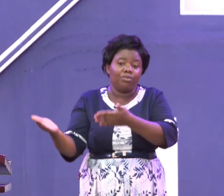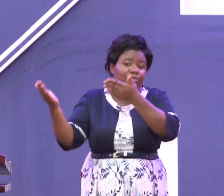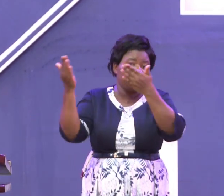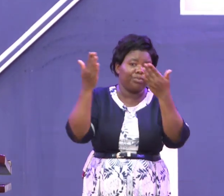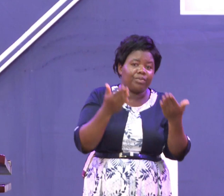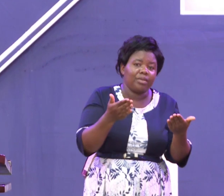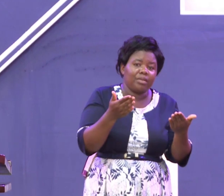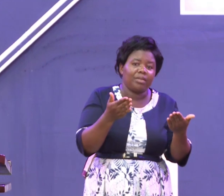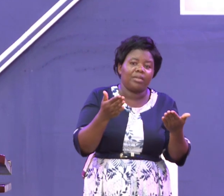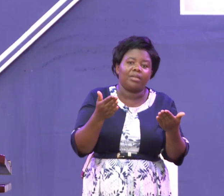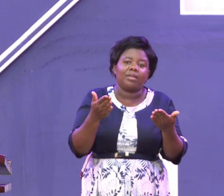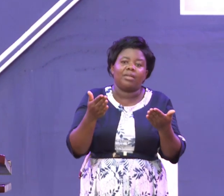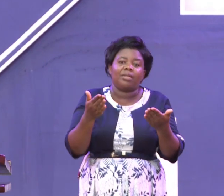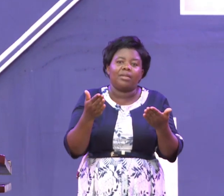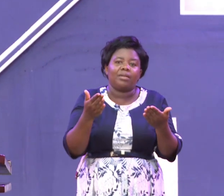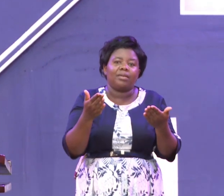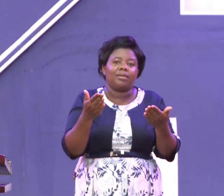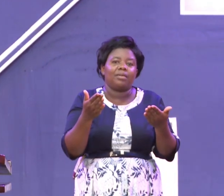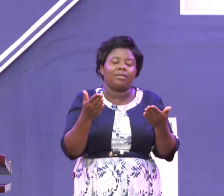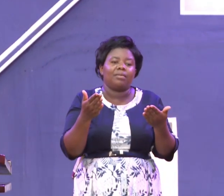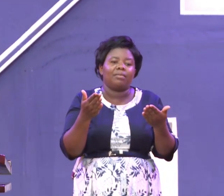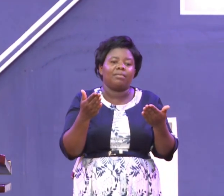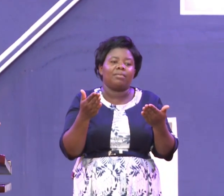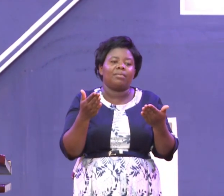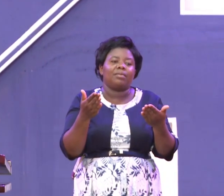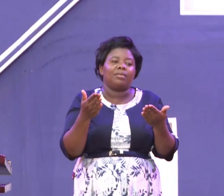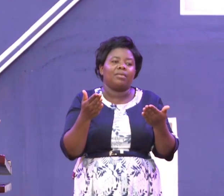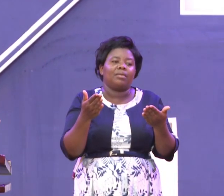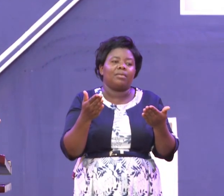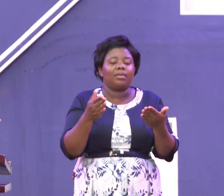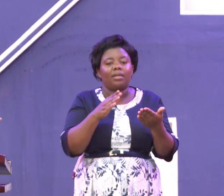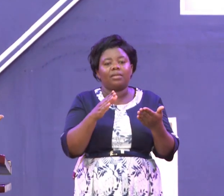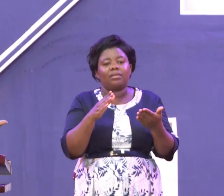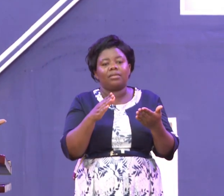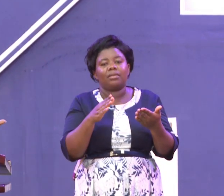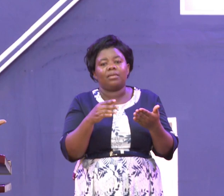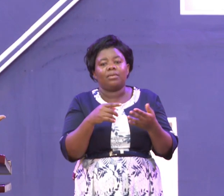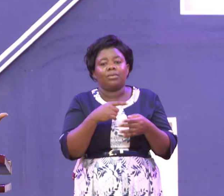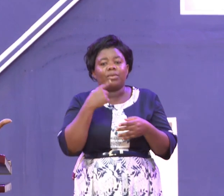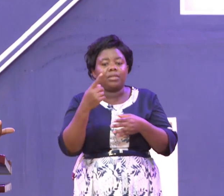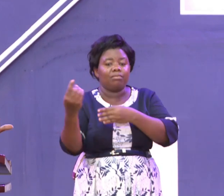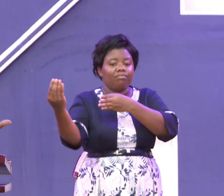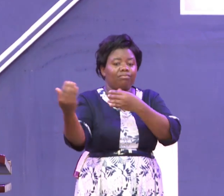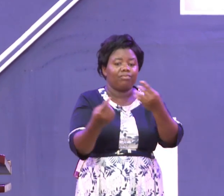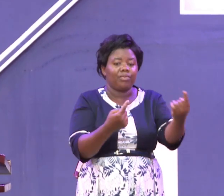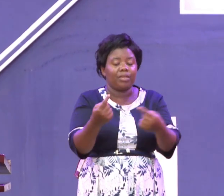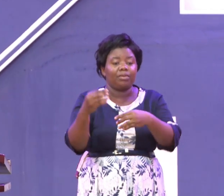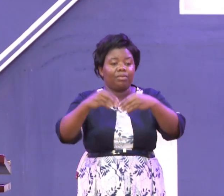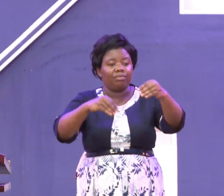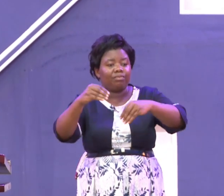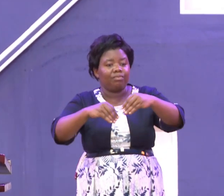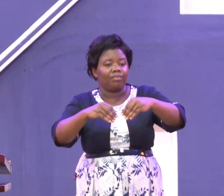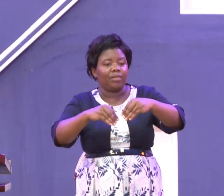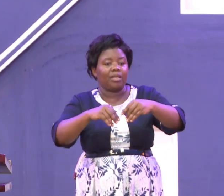eri olulimi okusinga lwali mu ddiini eri gye twakozesanga ekigambo muleete ki ebirabo eno